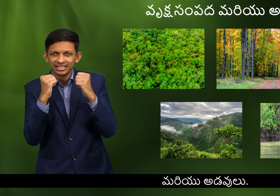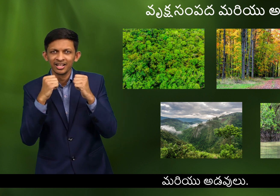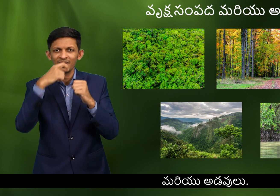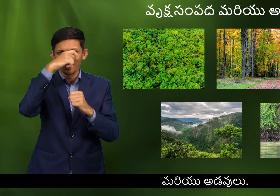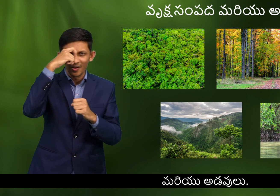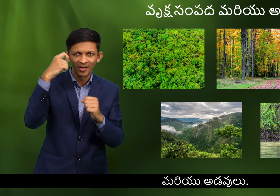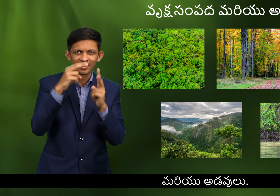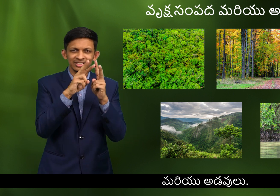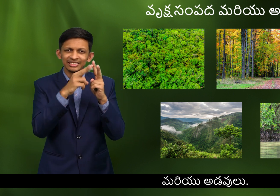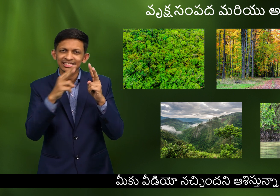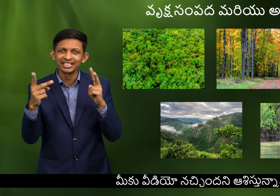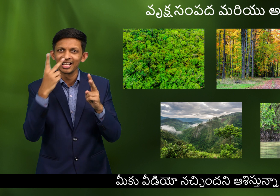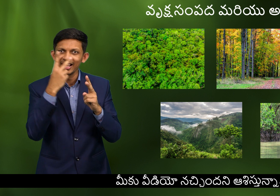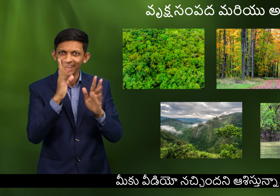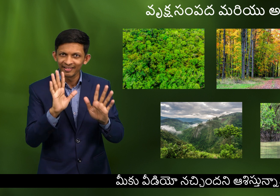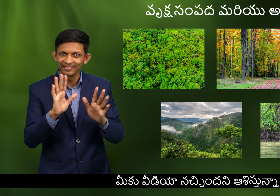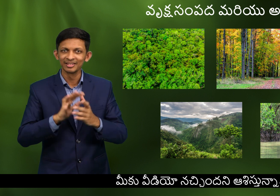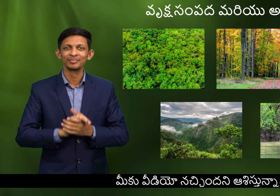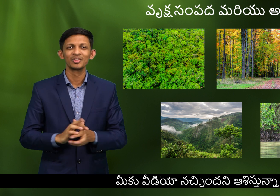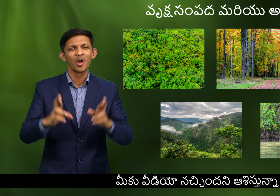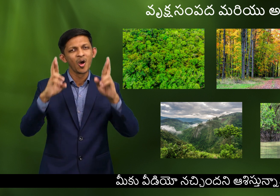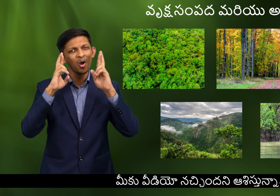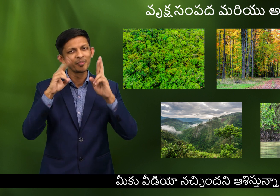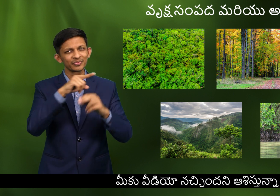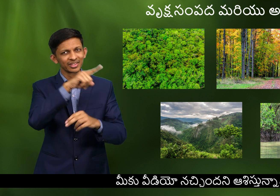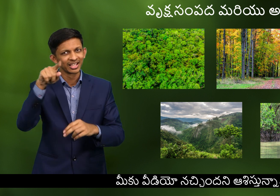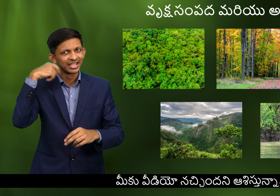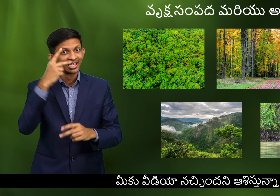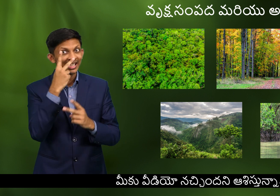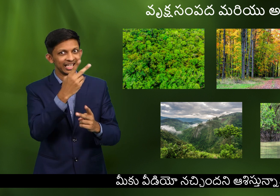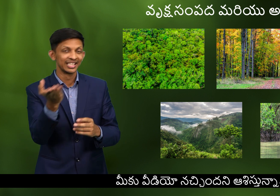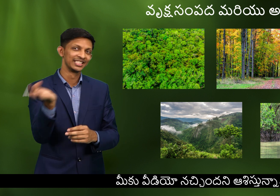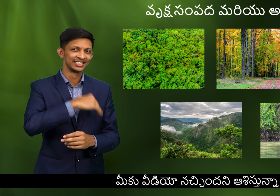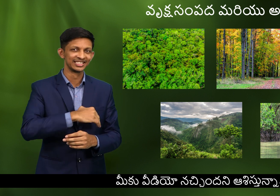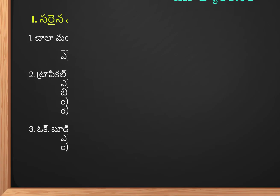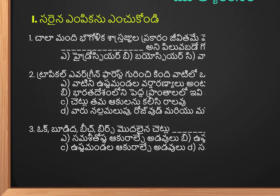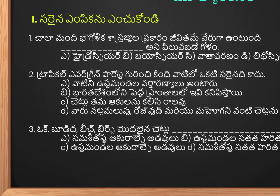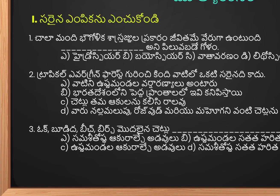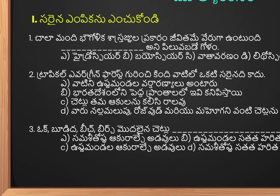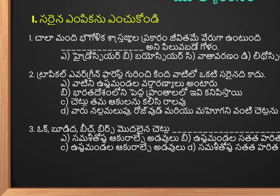మీకు వీడియో నచ్చిందని ఆశిస్తున్నాను.